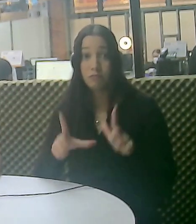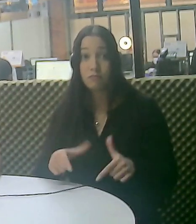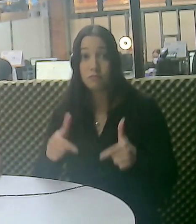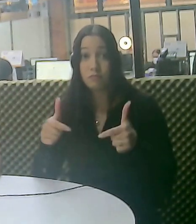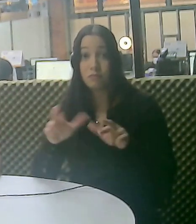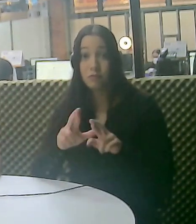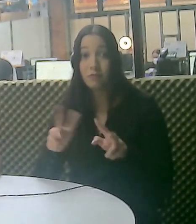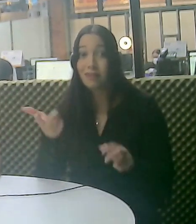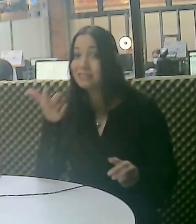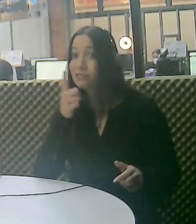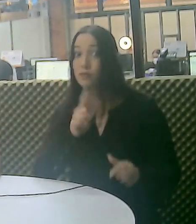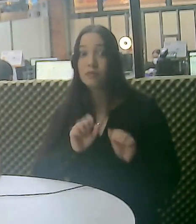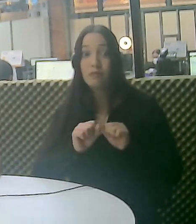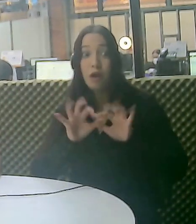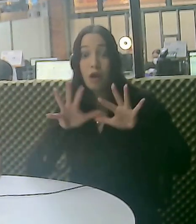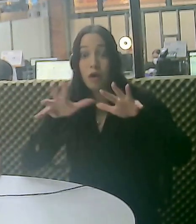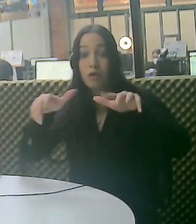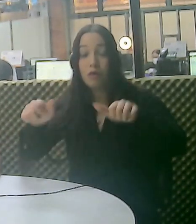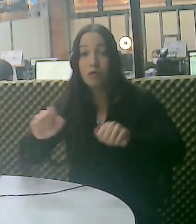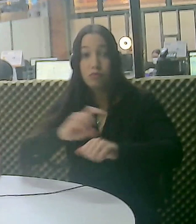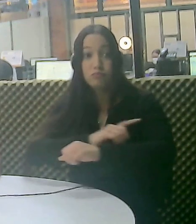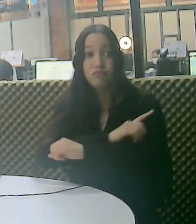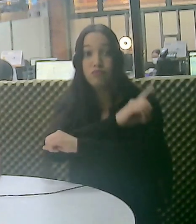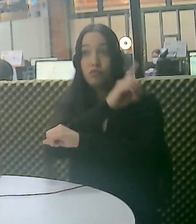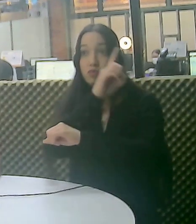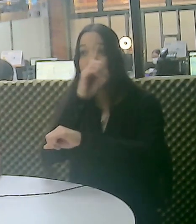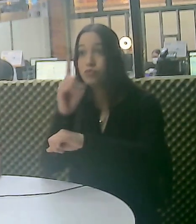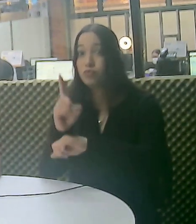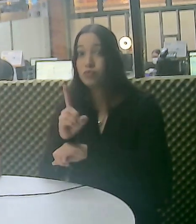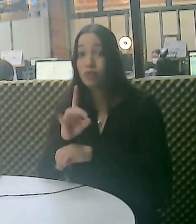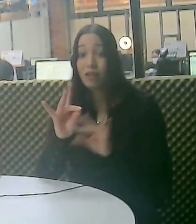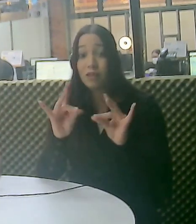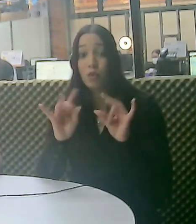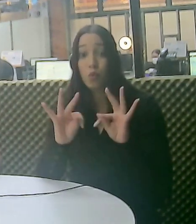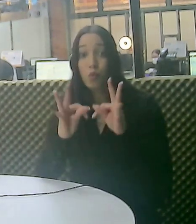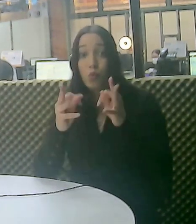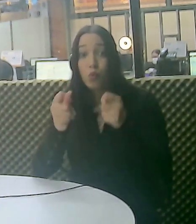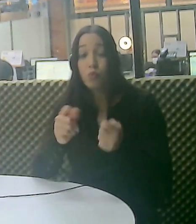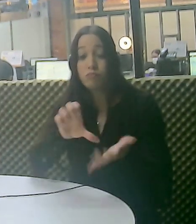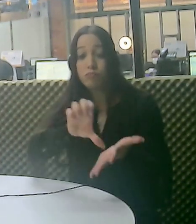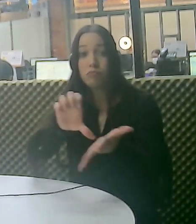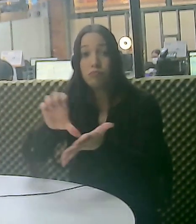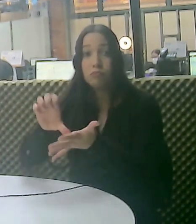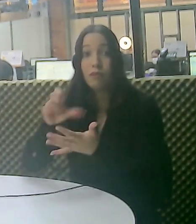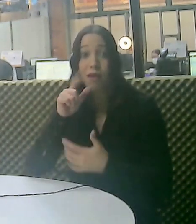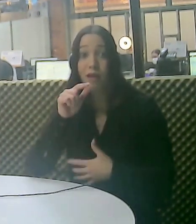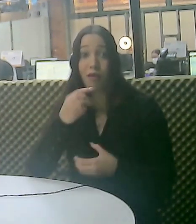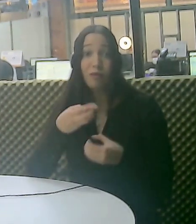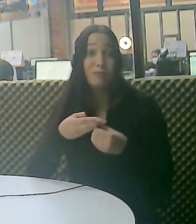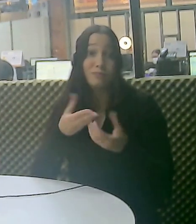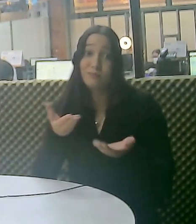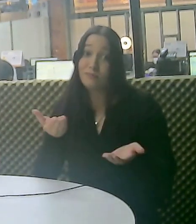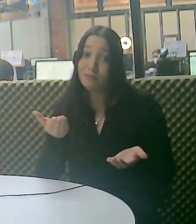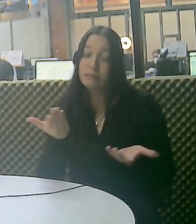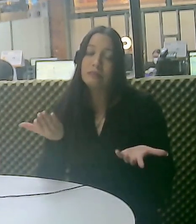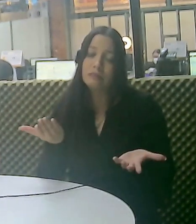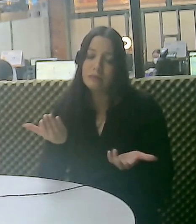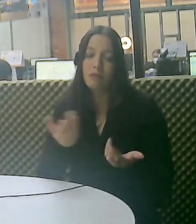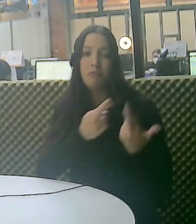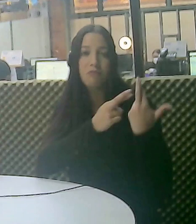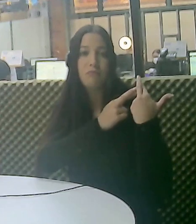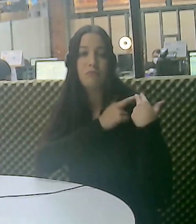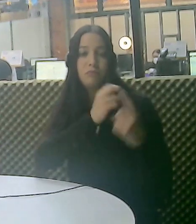tem alcance para fazer num dia só a eliminação de tudo quanto é colo de água que está no município. Então a participação